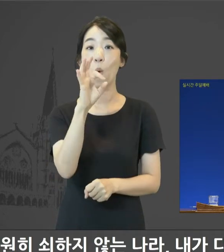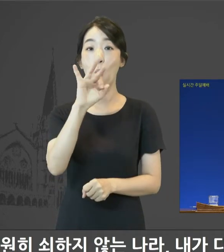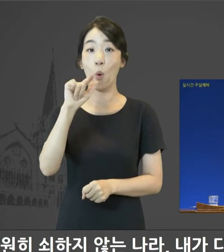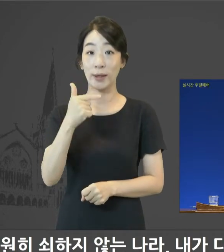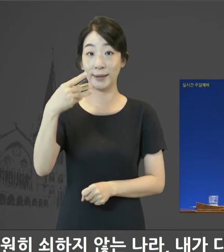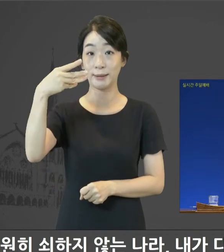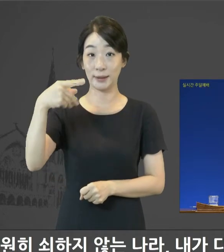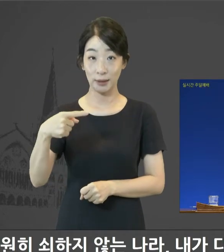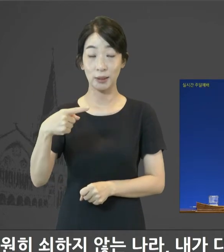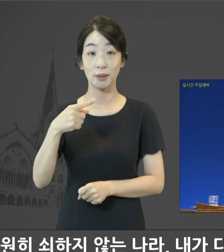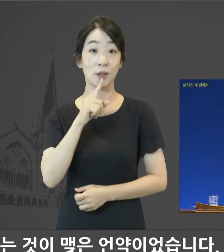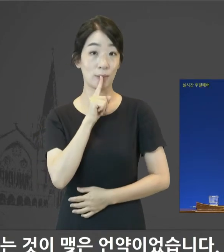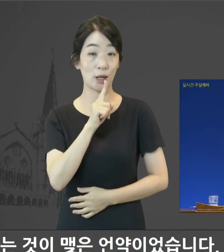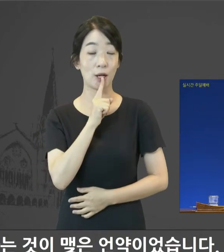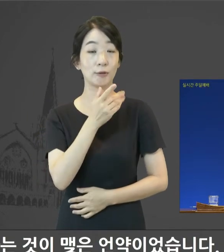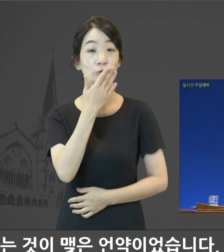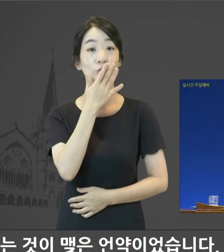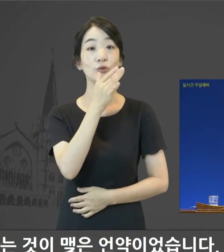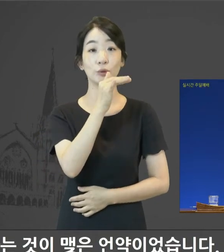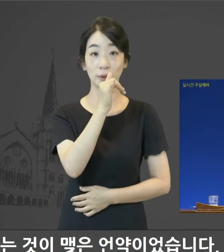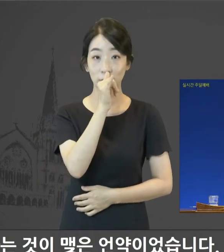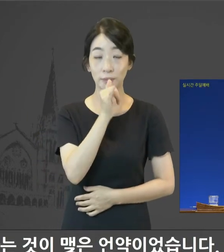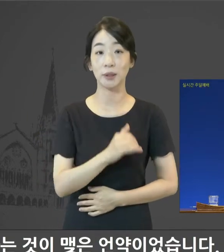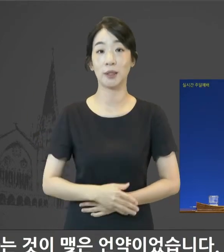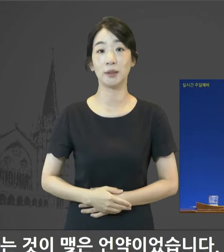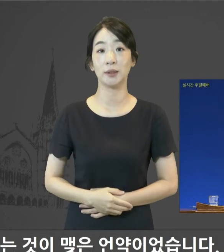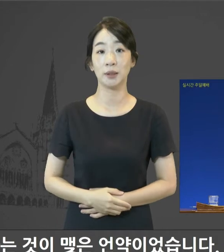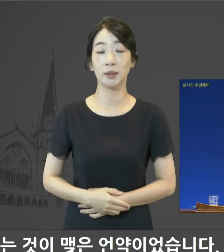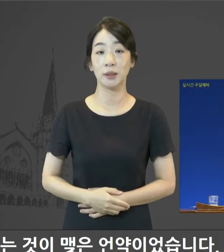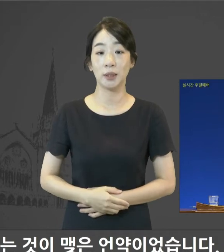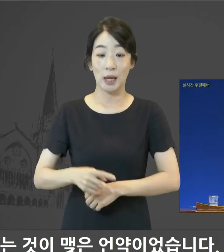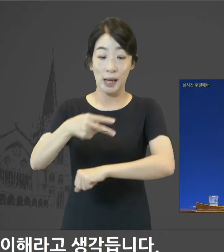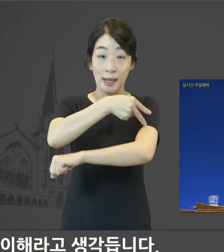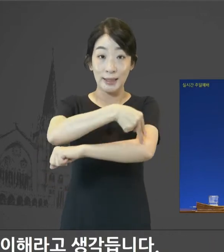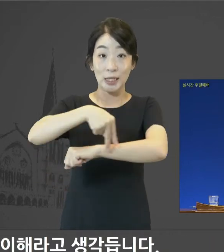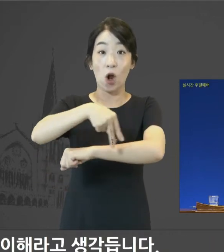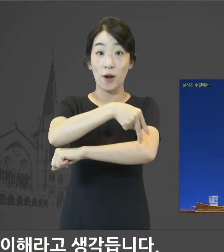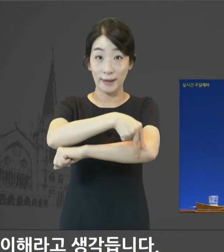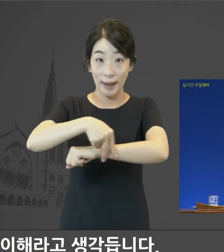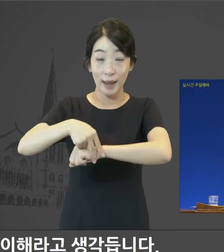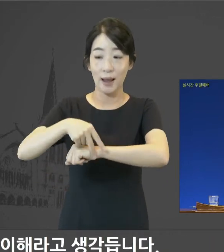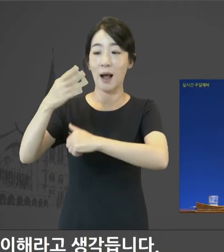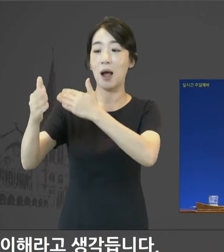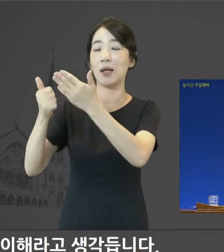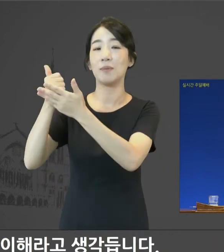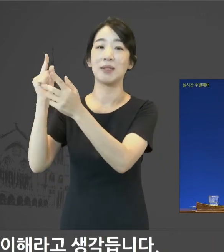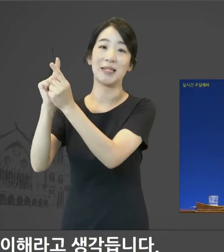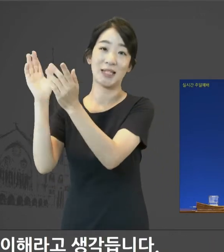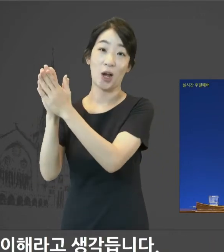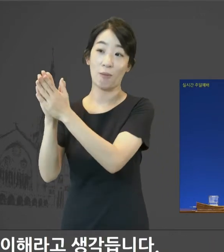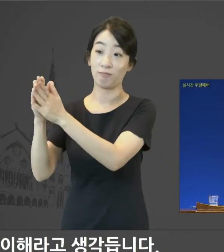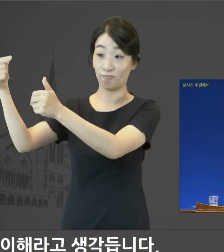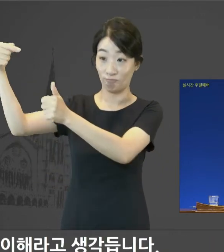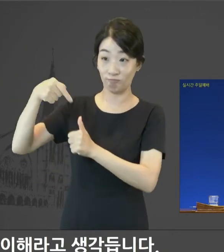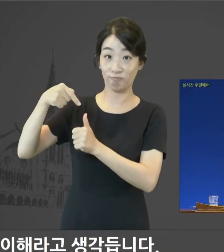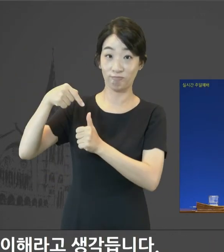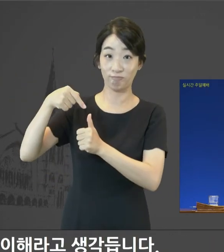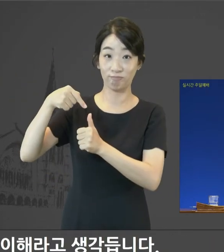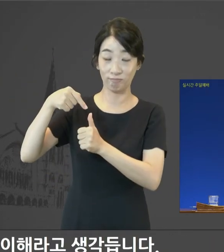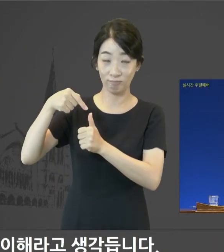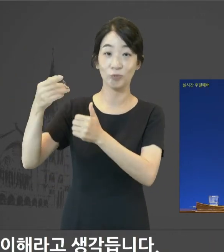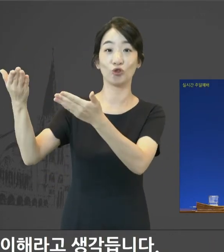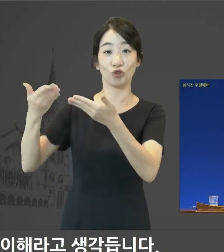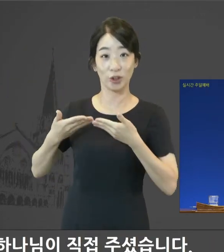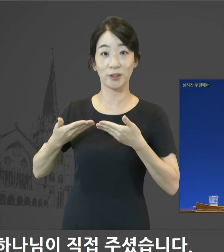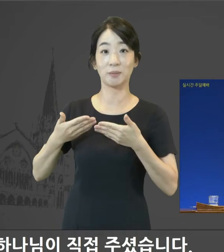만한 이해라고 볼 수 있겠습니다. 설계도는 하나님이 직접 주셨죠. 설계도를 하나님이 직접